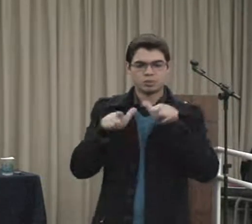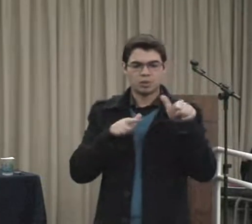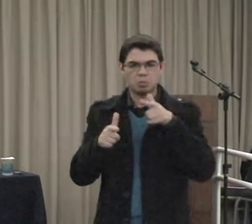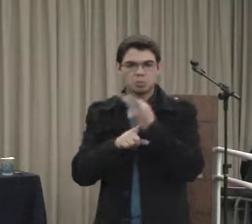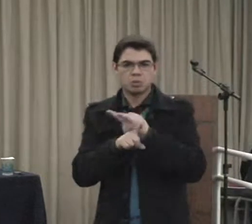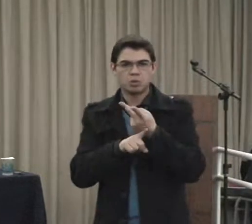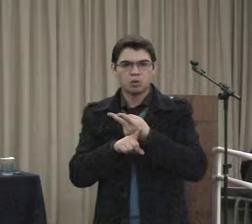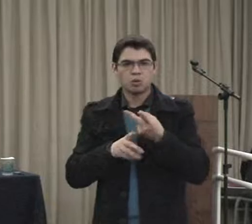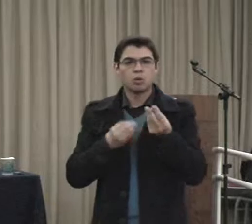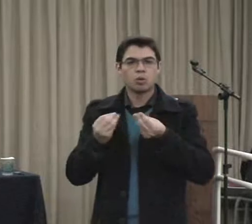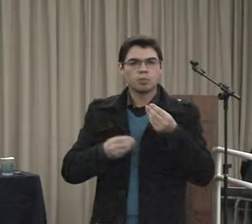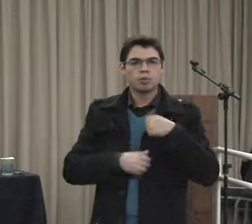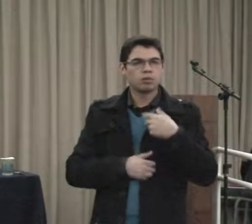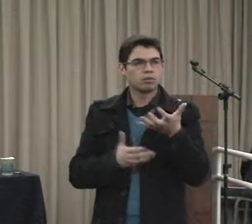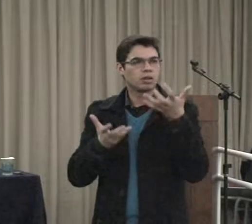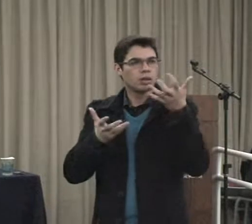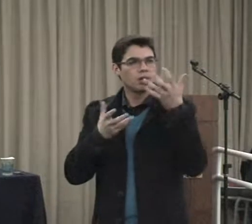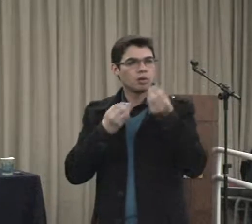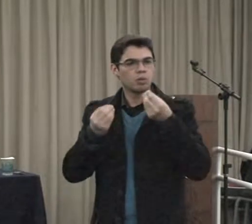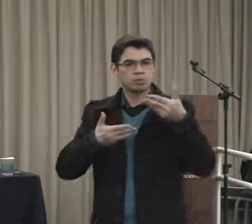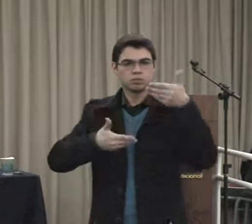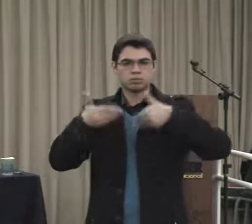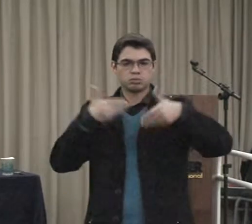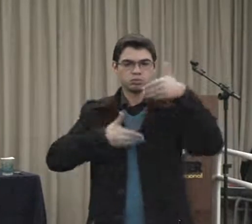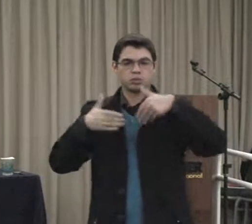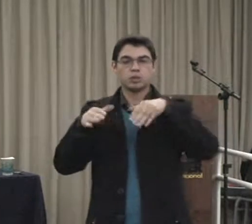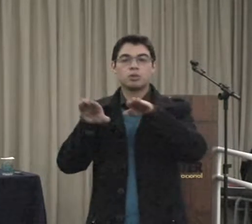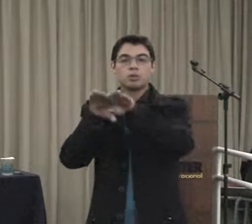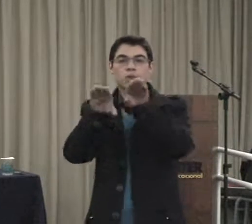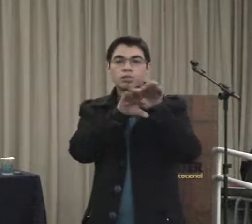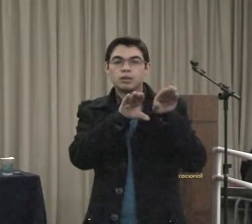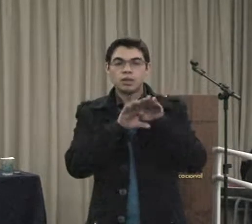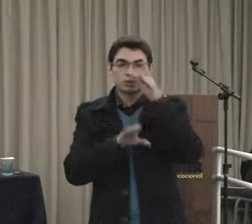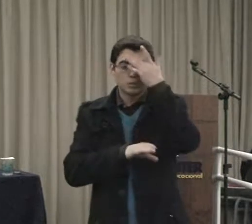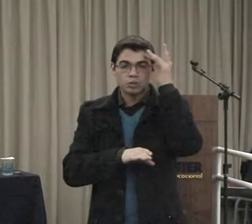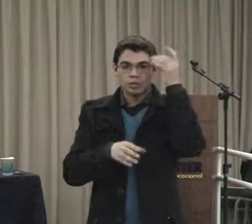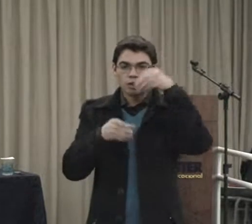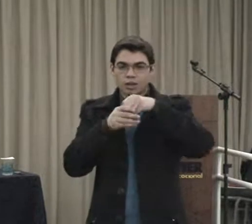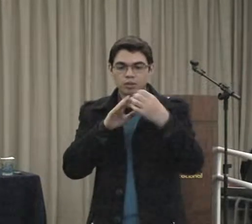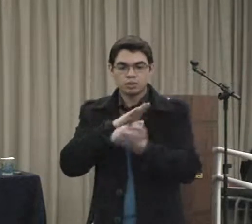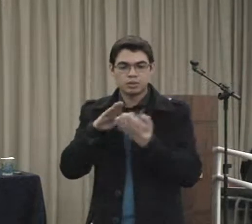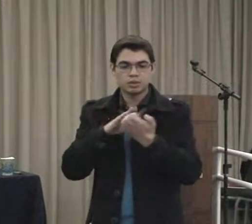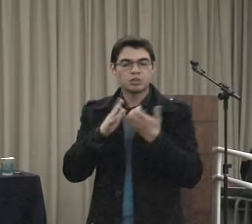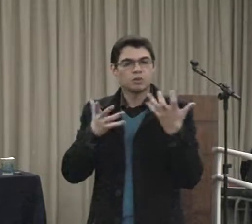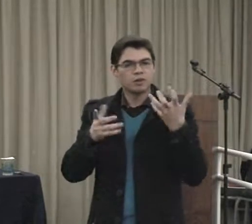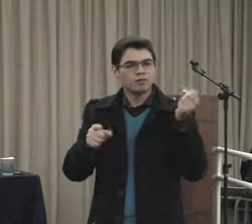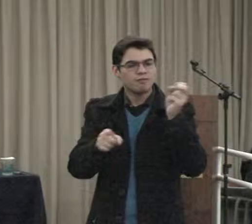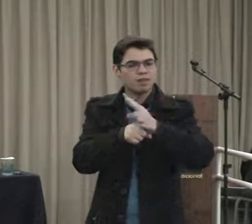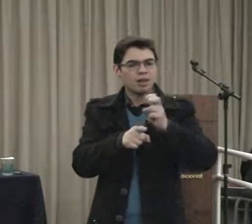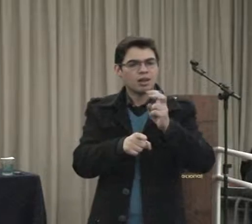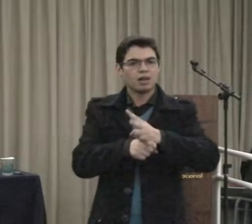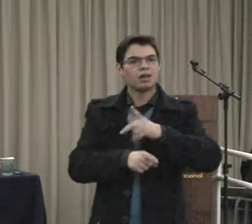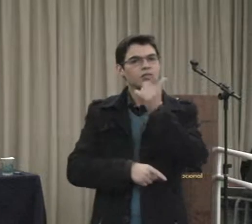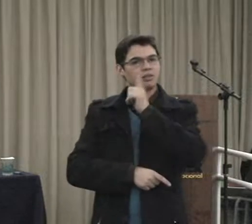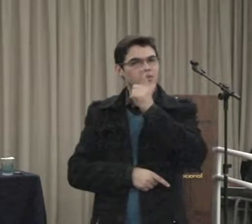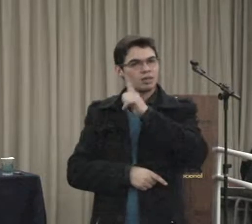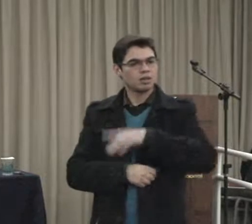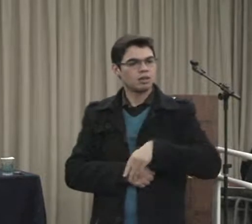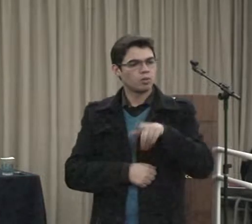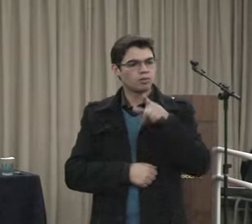emprego, você pensa assim: eu quero ser tratado com igualdade entre todos para eu conquistar aquela vaga.